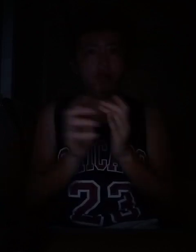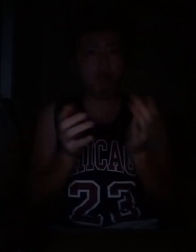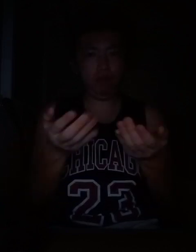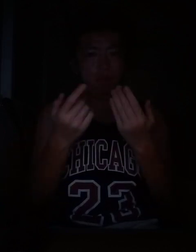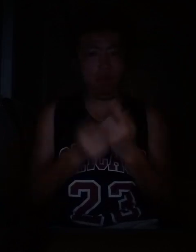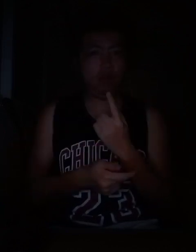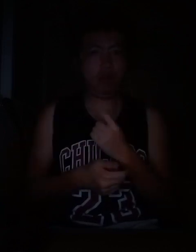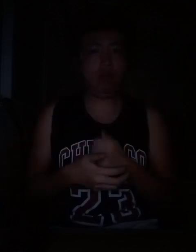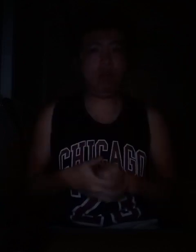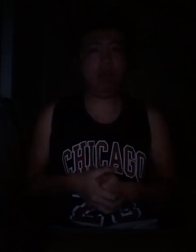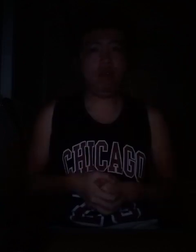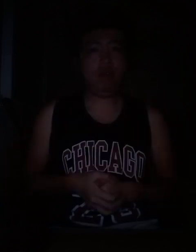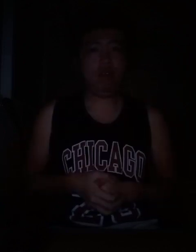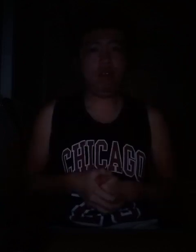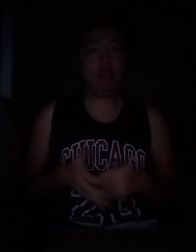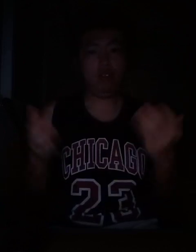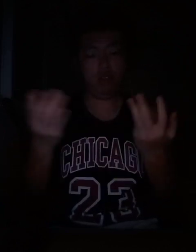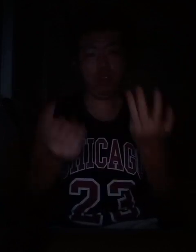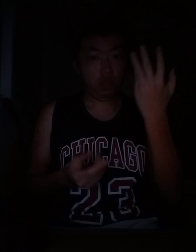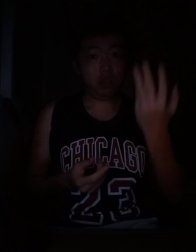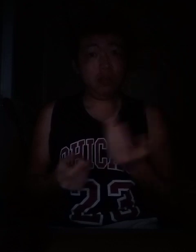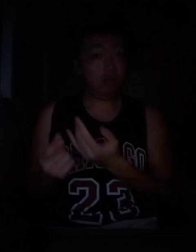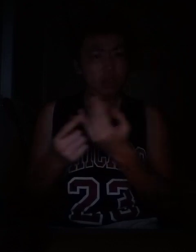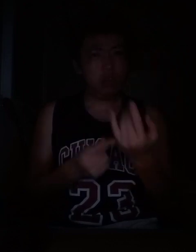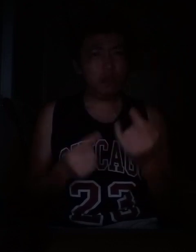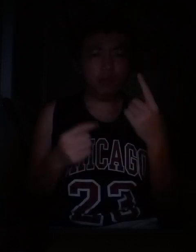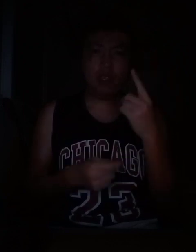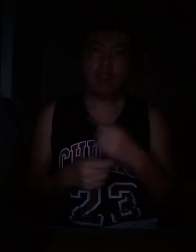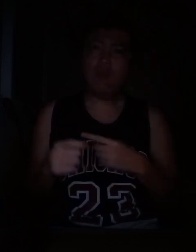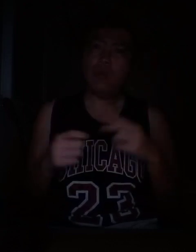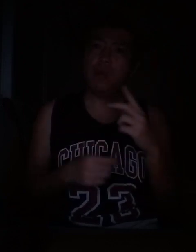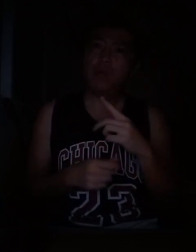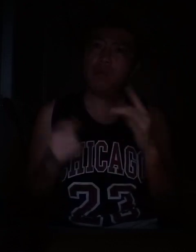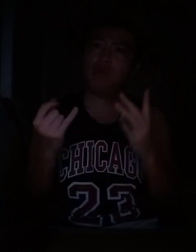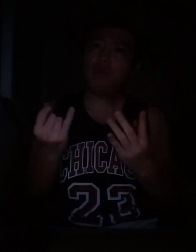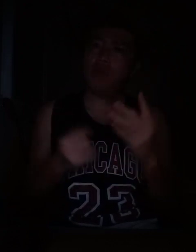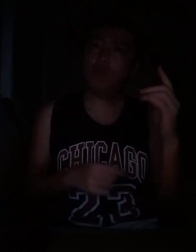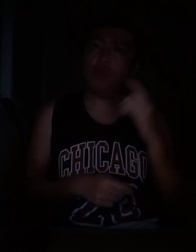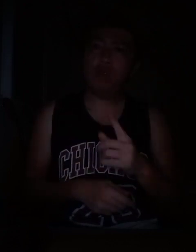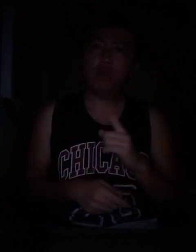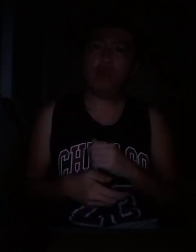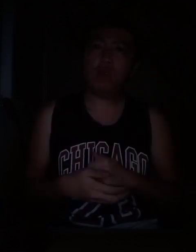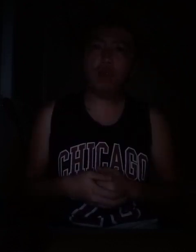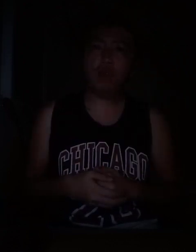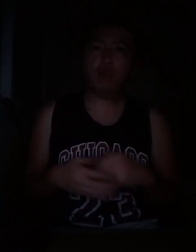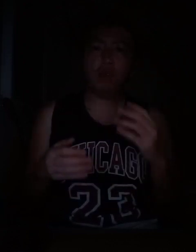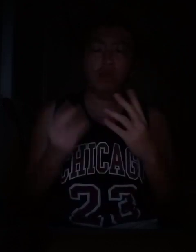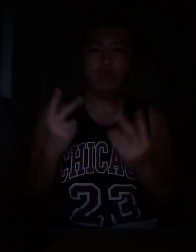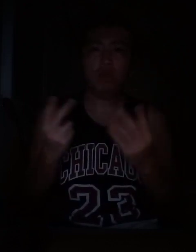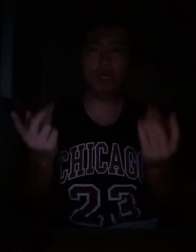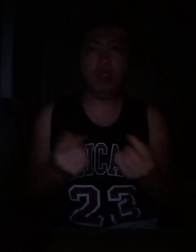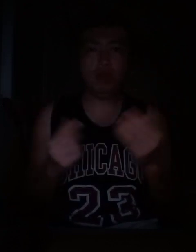왔습니다. 올해 상반기 참조기 위판 실적은 206톤으로 지난해보다 78%